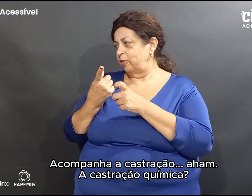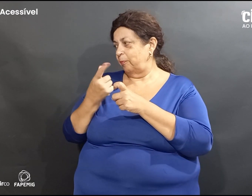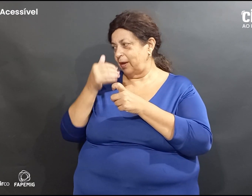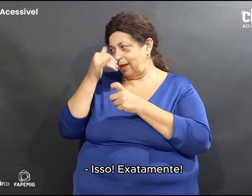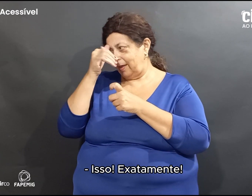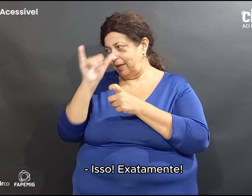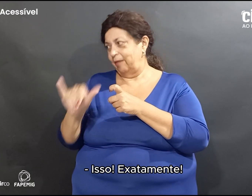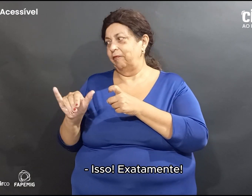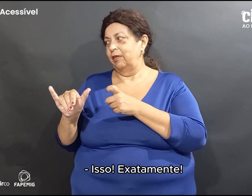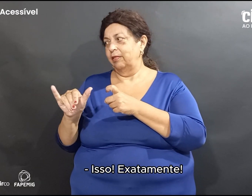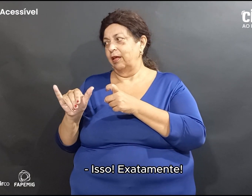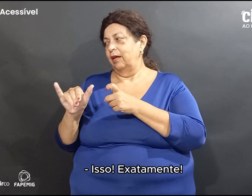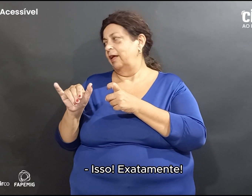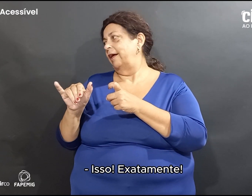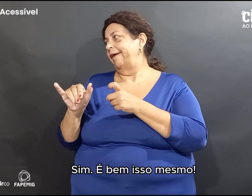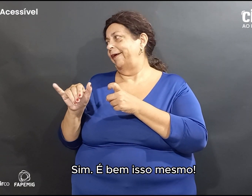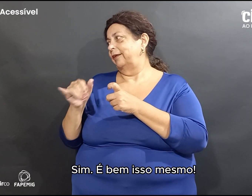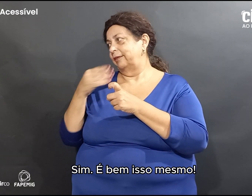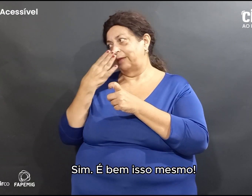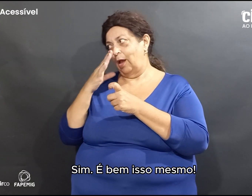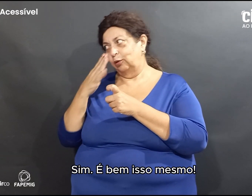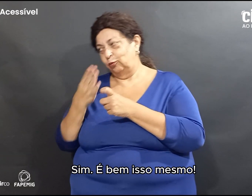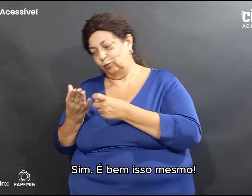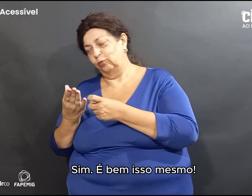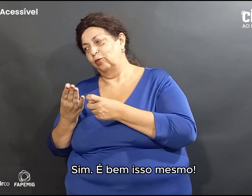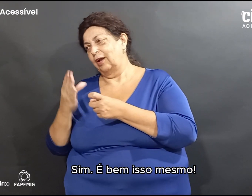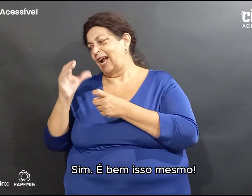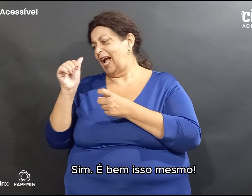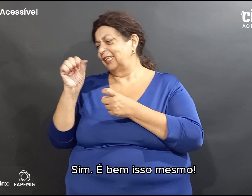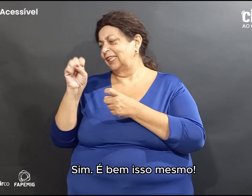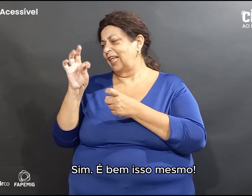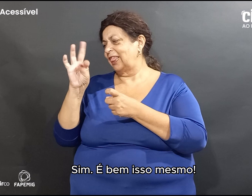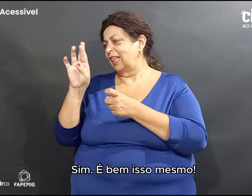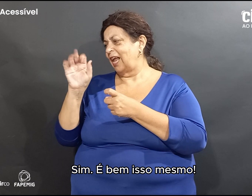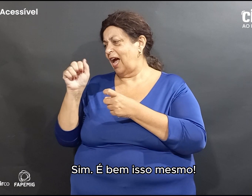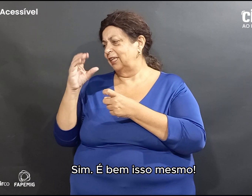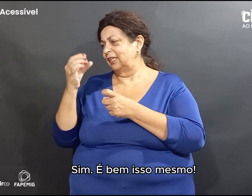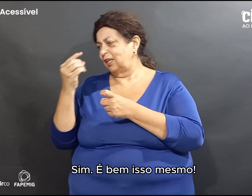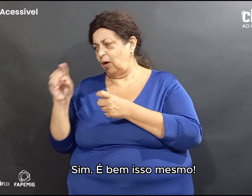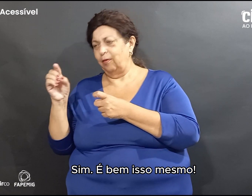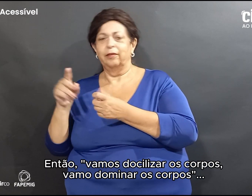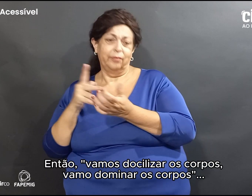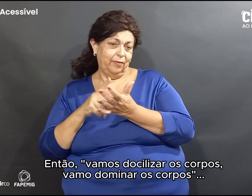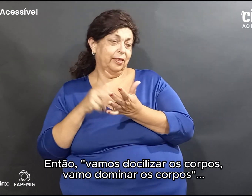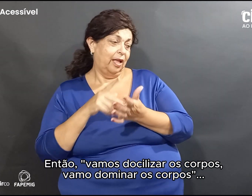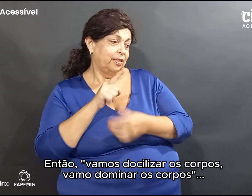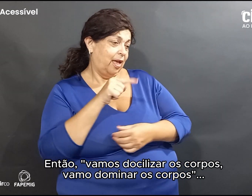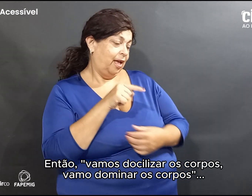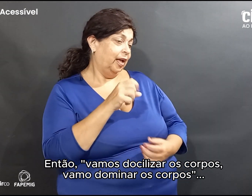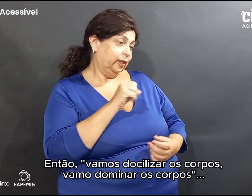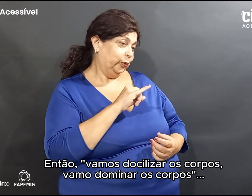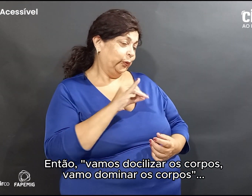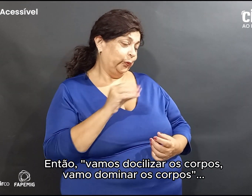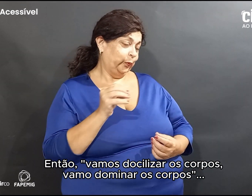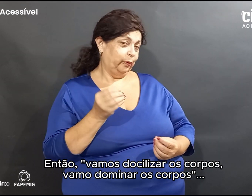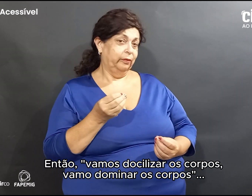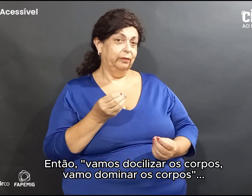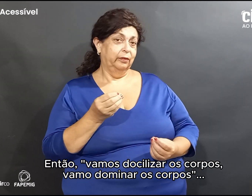química. Isso, exatamente. Sim. É bem isso mesmo, né? Então vamos docilizar os corpos,